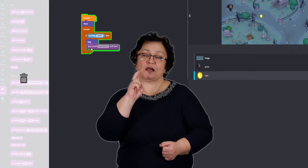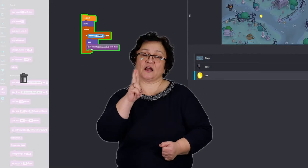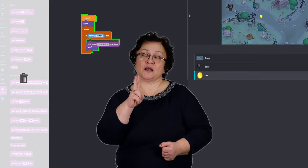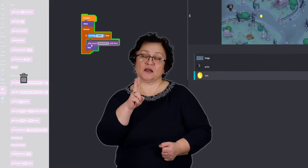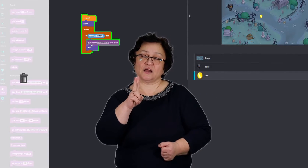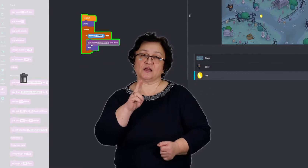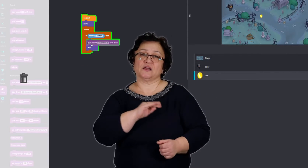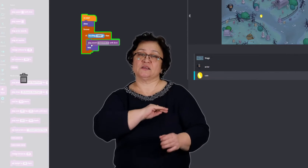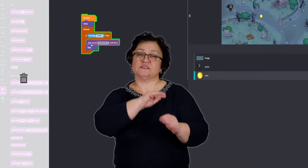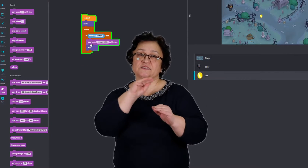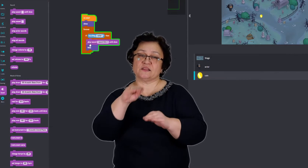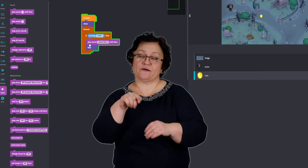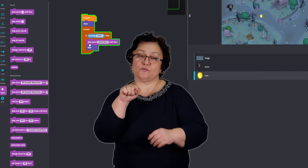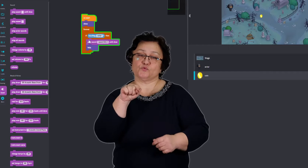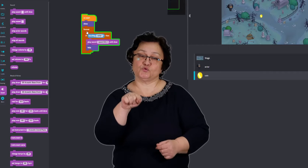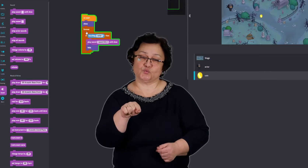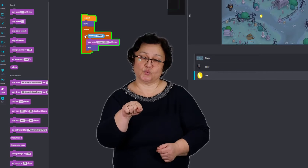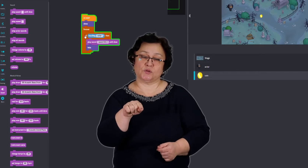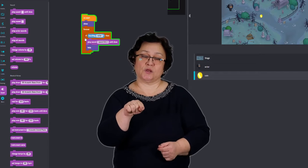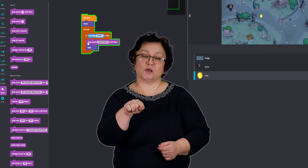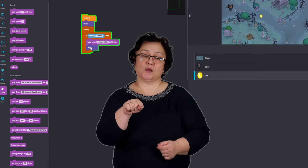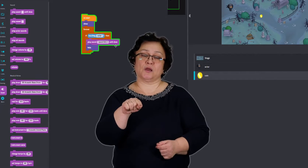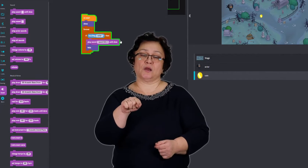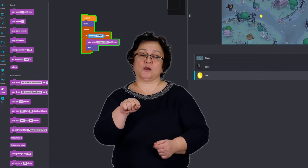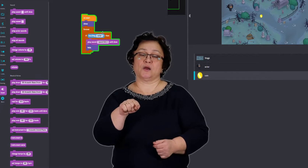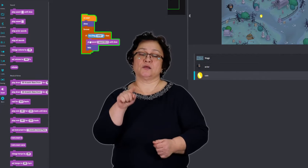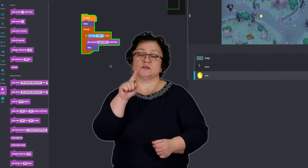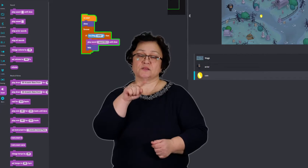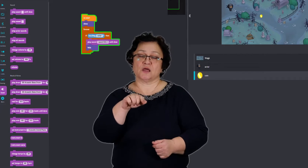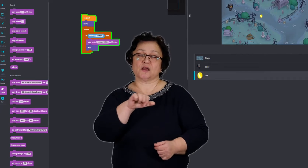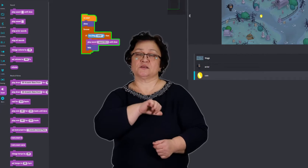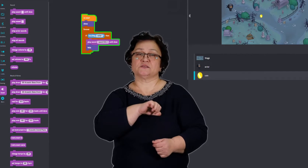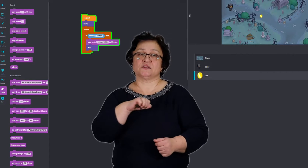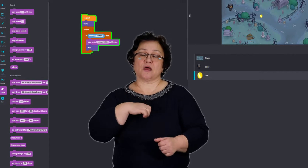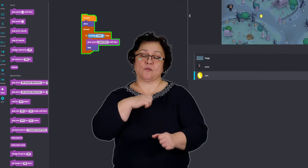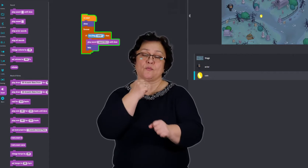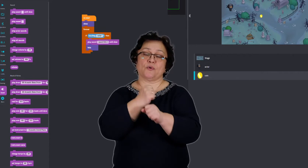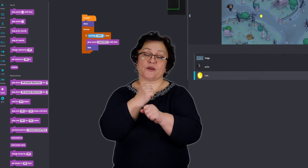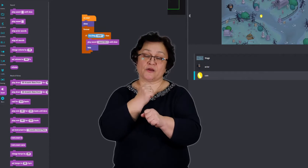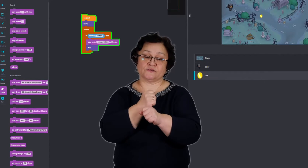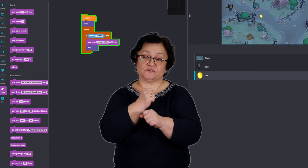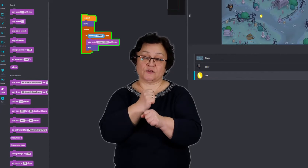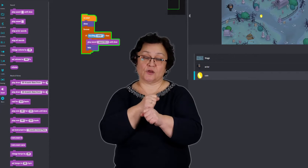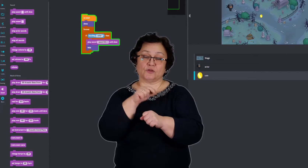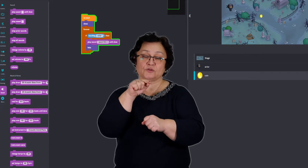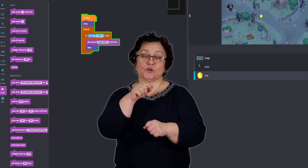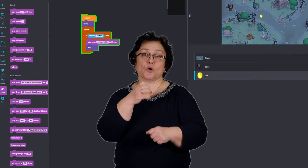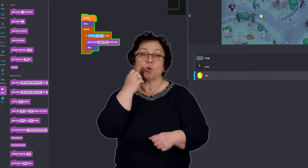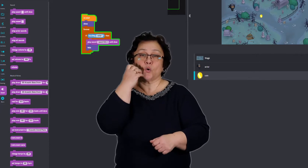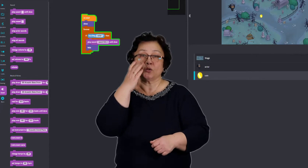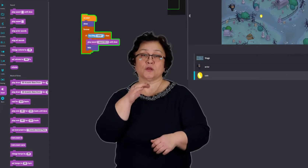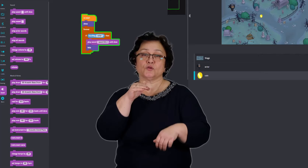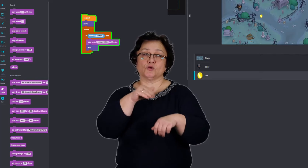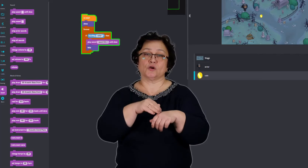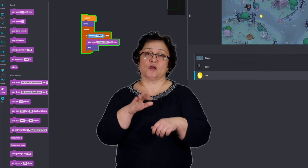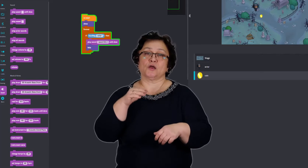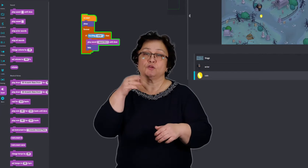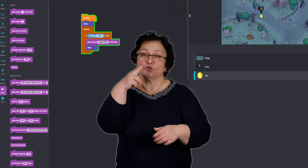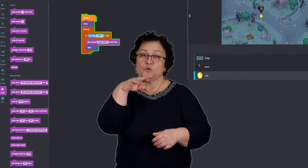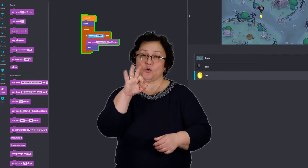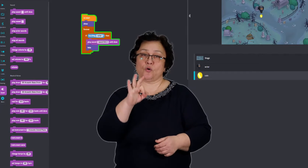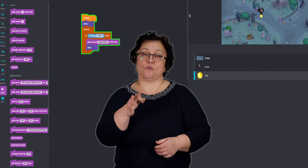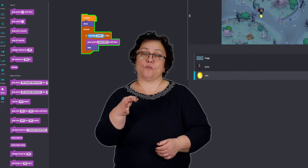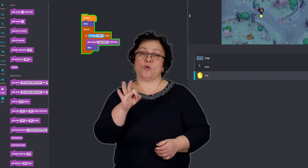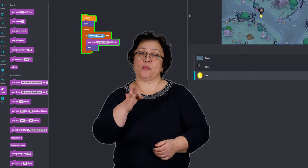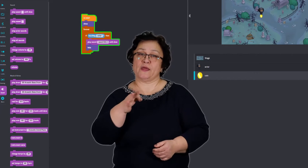Так, ставимо сюди, бо звук так само спрацьовує тільки тоді, коли ти доторкаєшся до